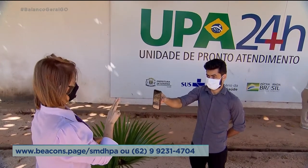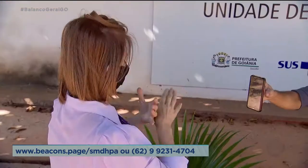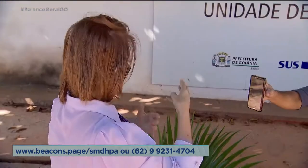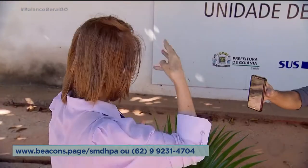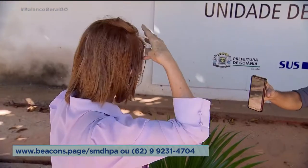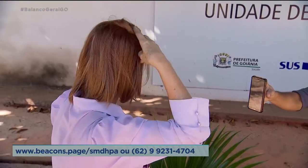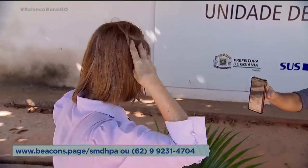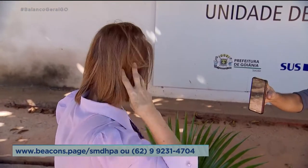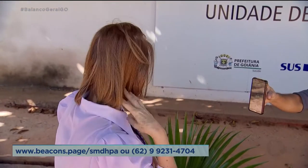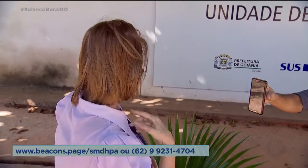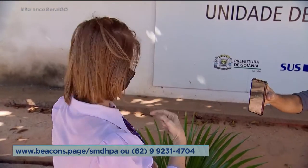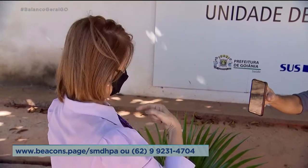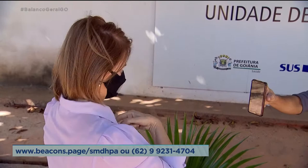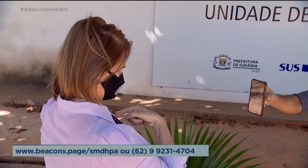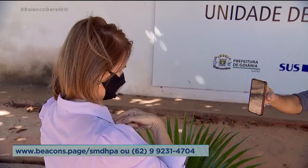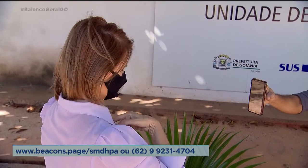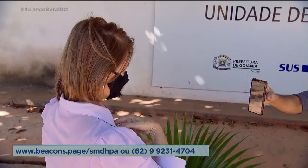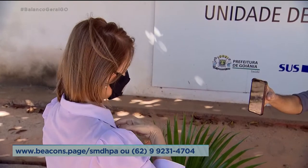WhatsApp